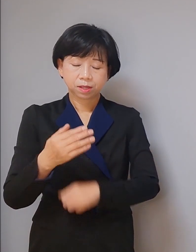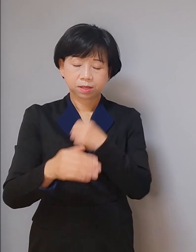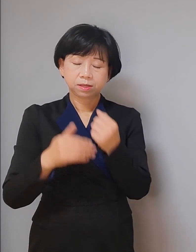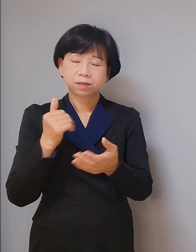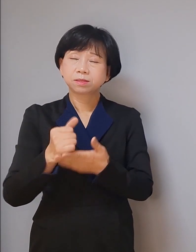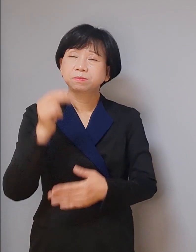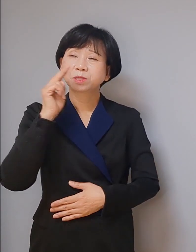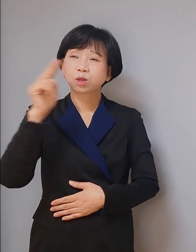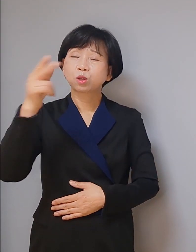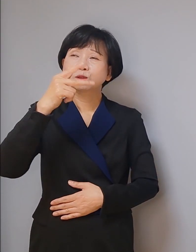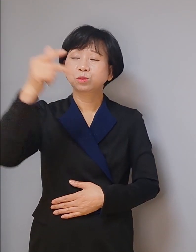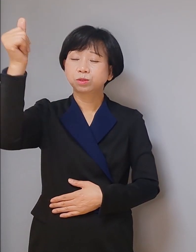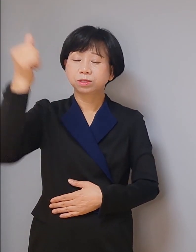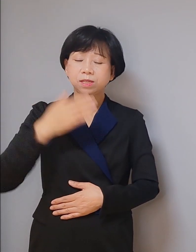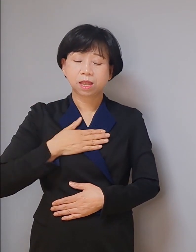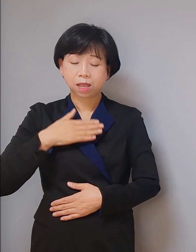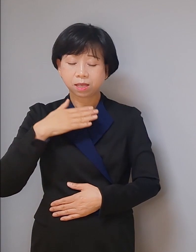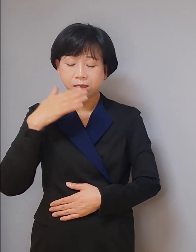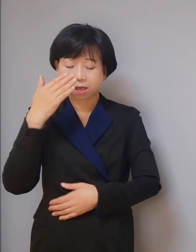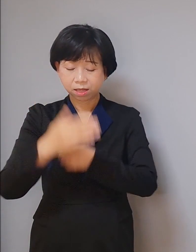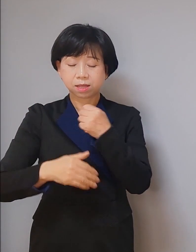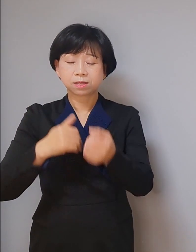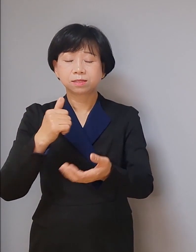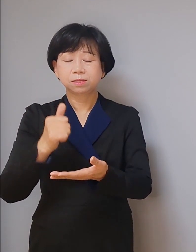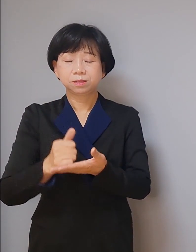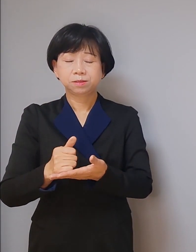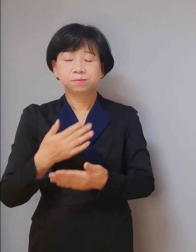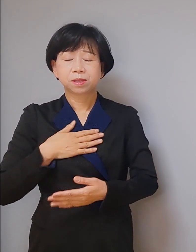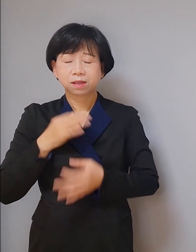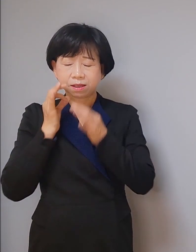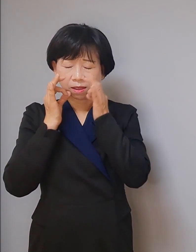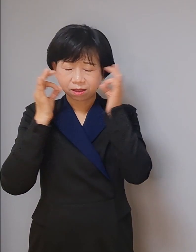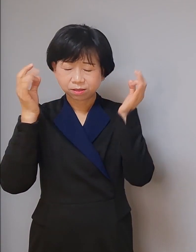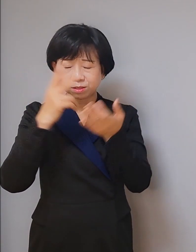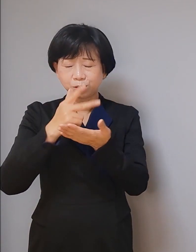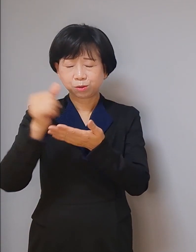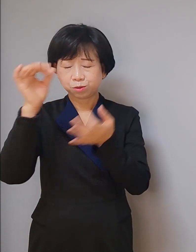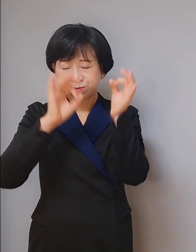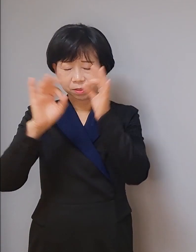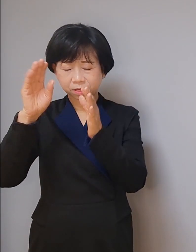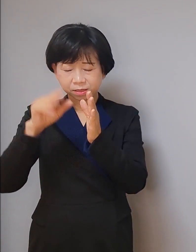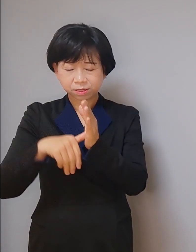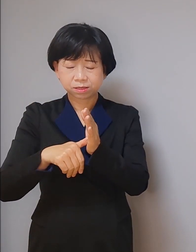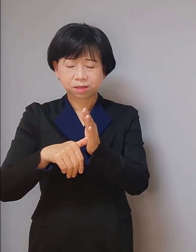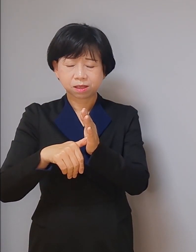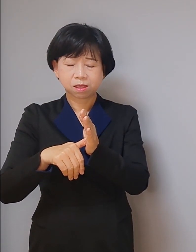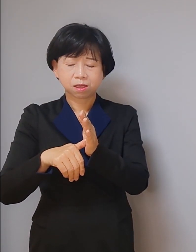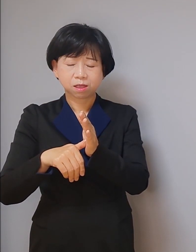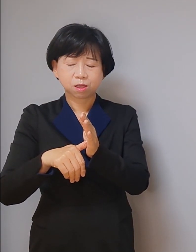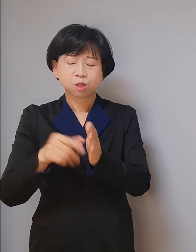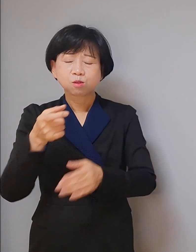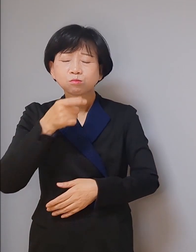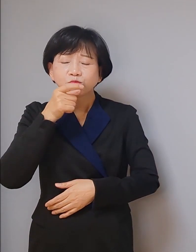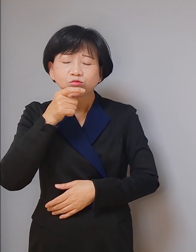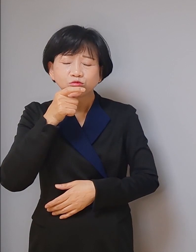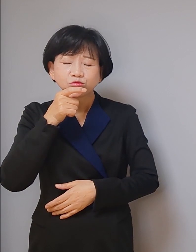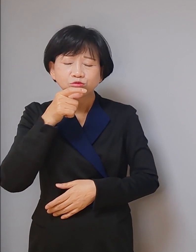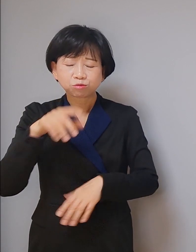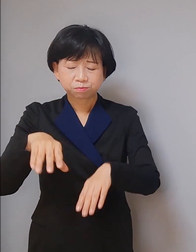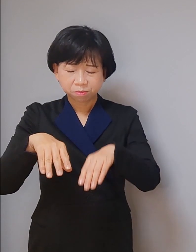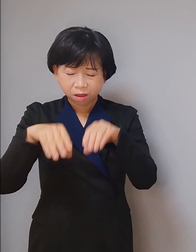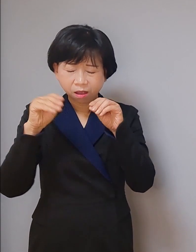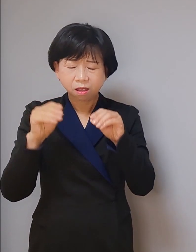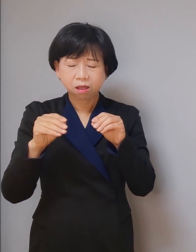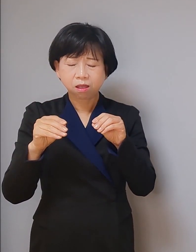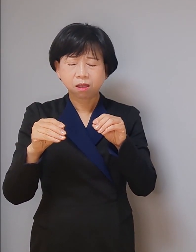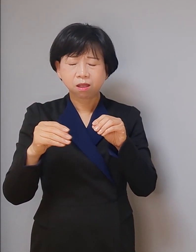하나님이여 주는 나의 하나님이시라. 내가 간절히 주를 찾되 물이 없어 마르고 황폐한 땅에서 내